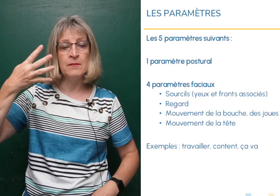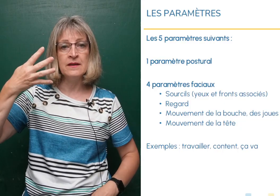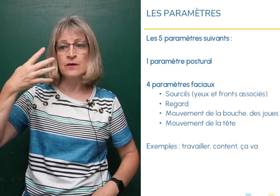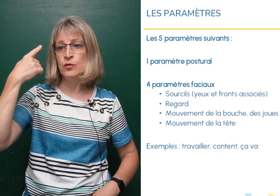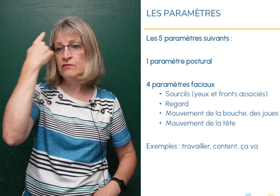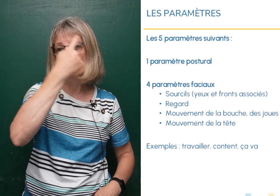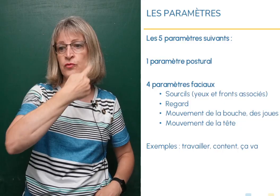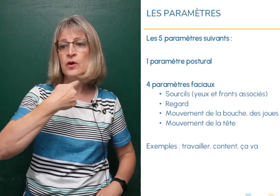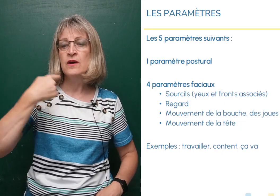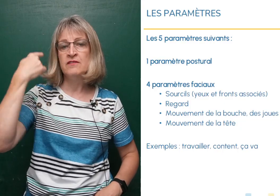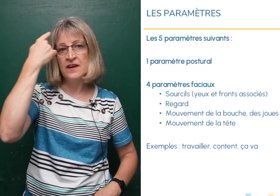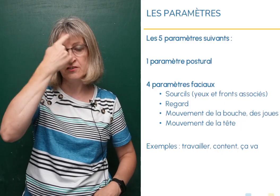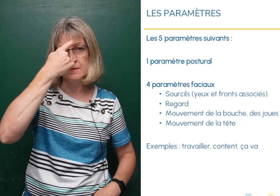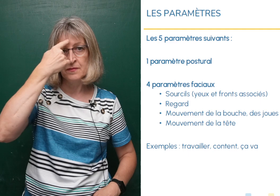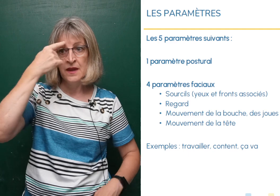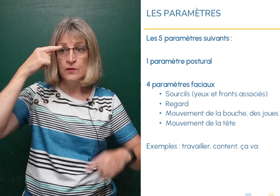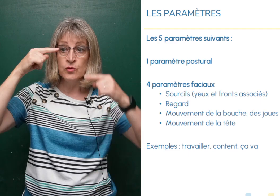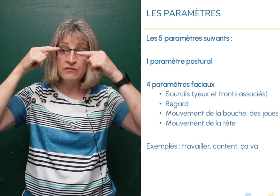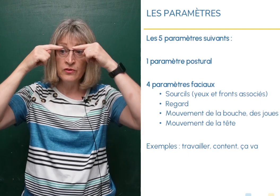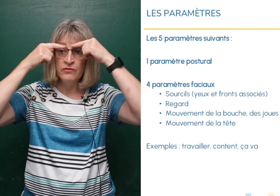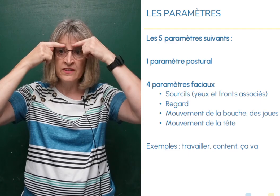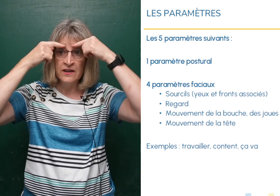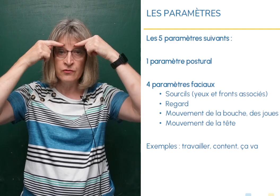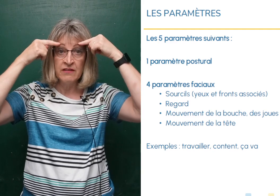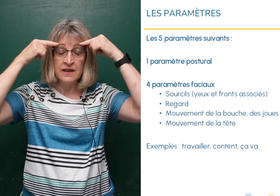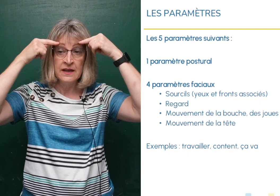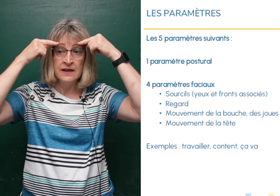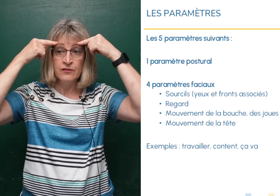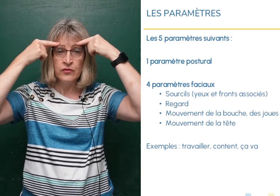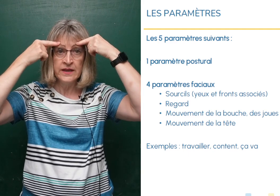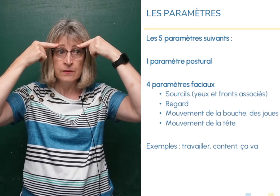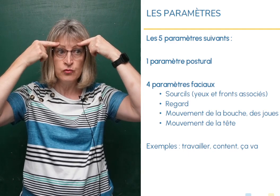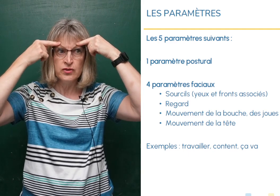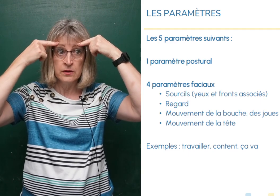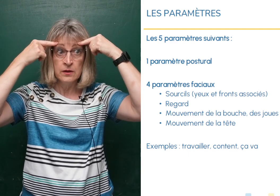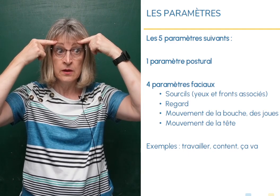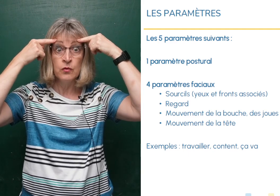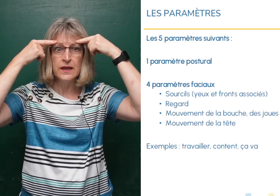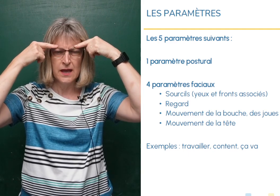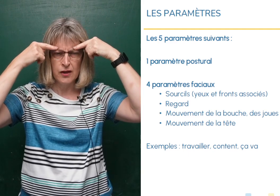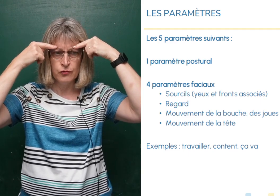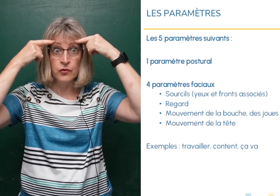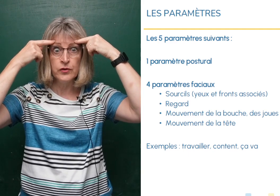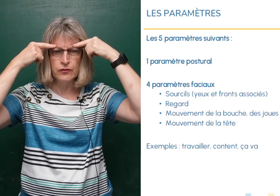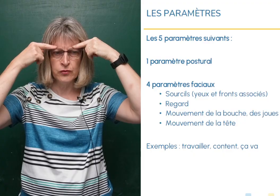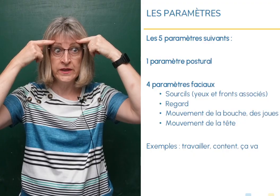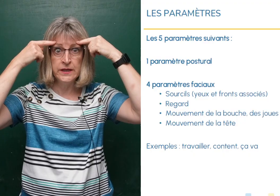paramètres au niveau du visage. Donc au niveau du visage, vous avez les sourcils qui bougent. On écarte, on fronce les sourcils